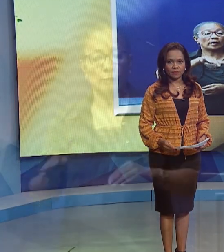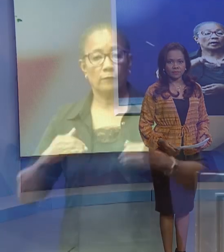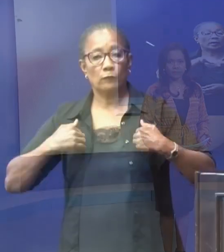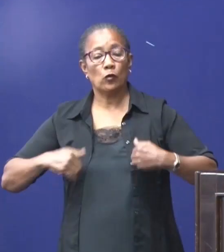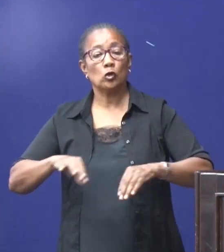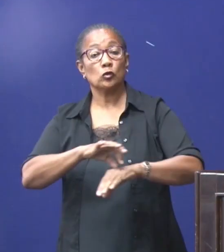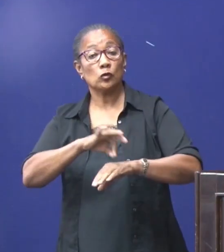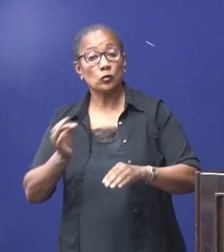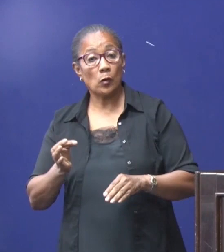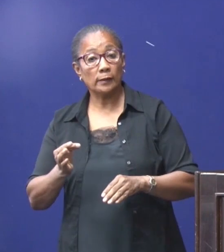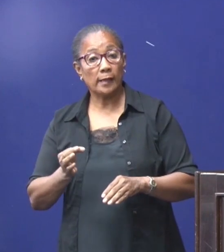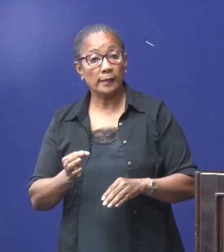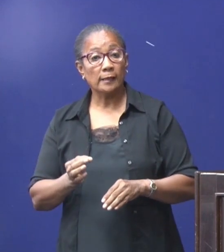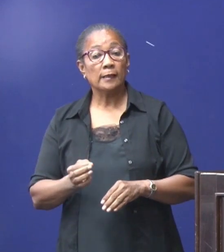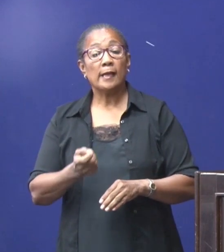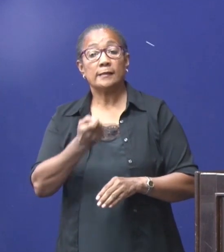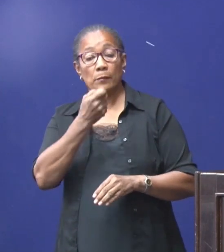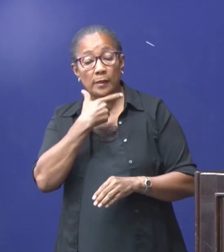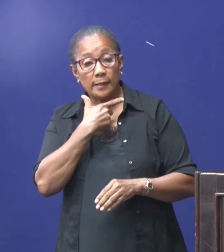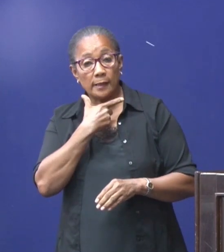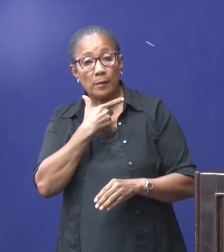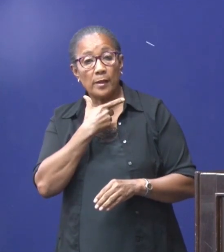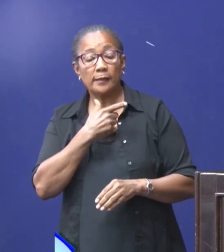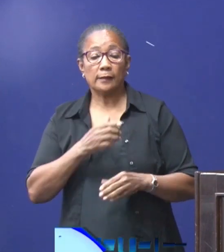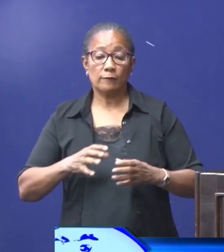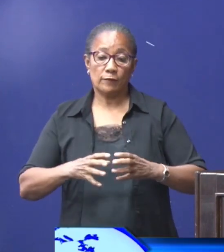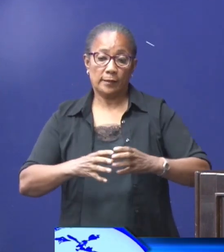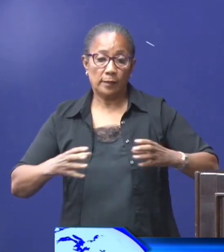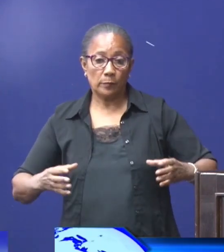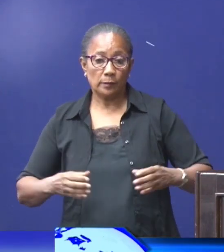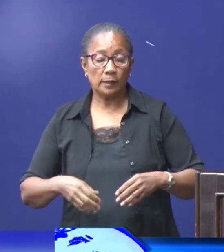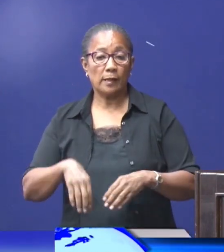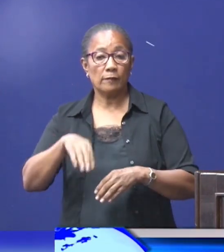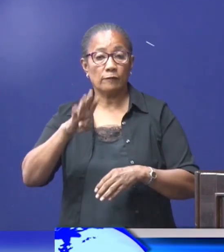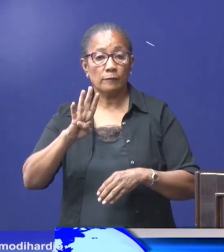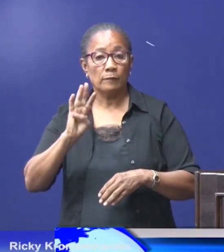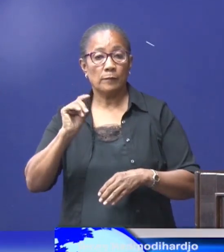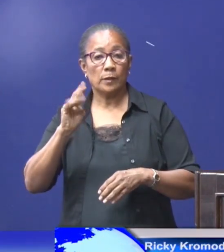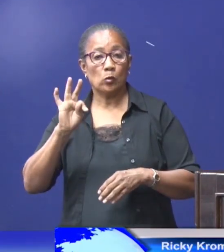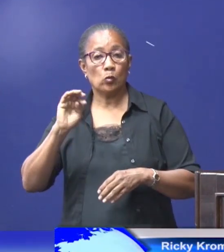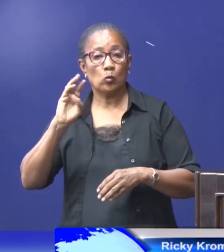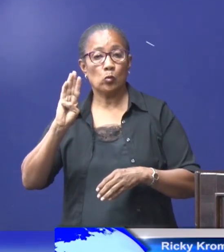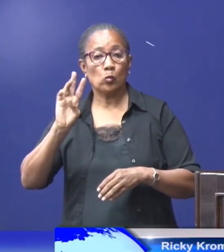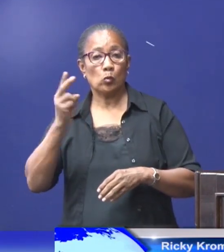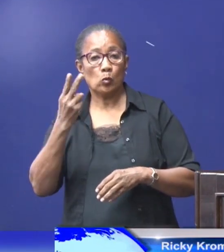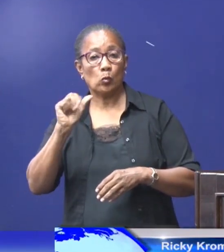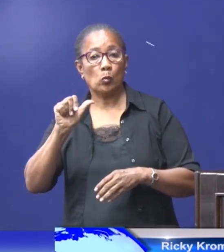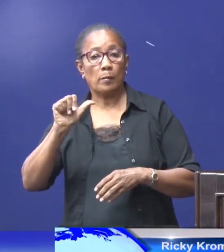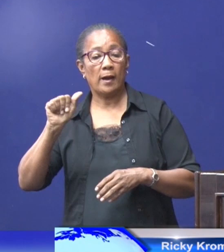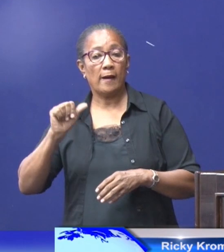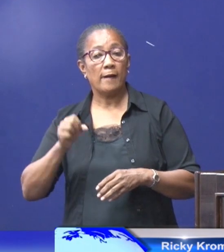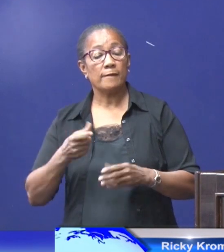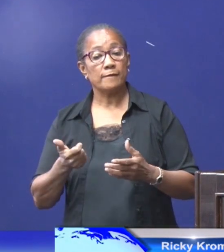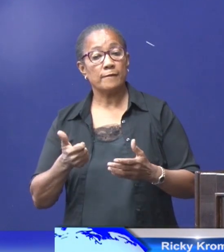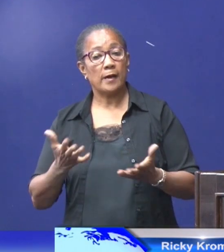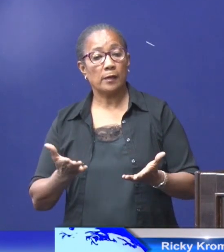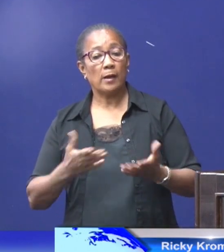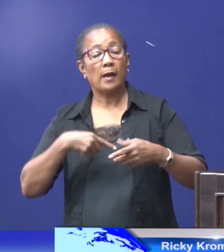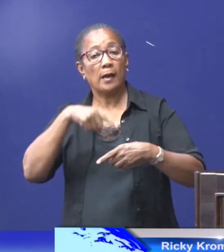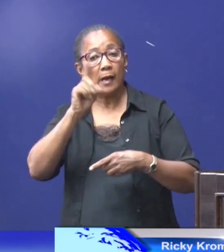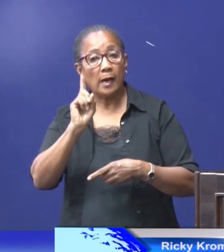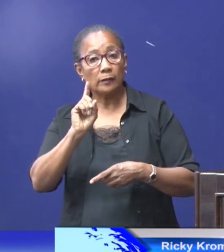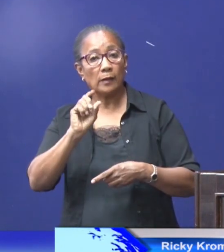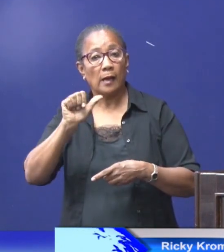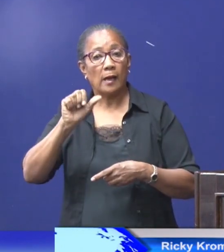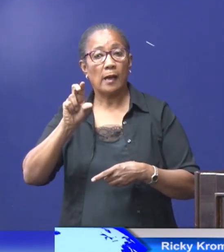Het zijn medicamenten van het bedrijf BioCuba Pharma. Het gaat namelijk om het medicament Interferon